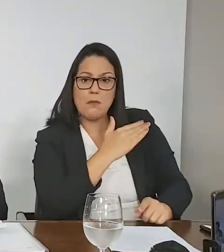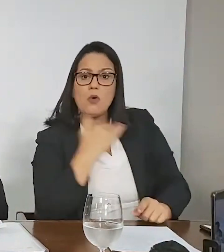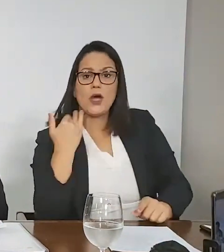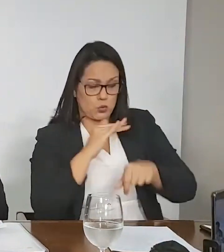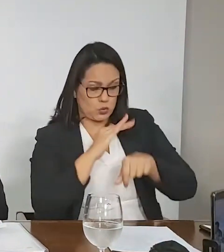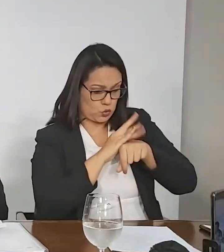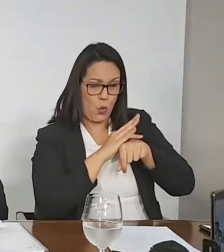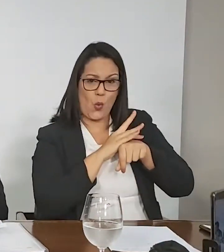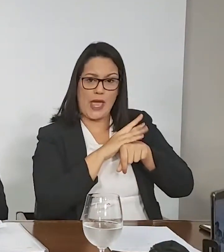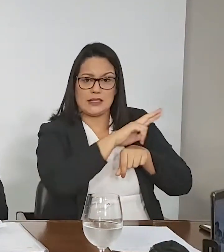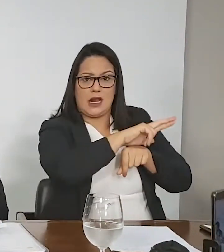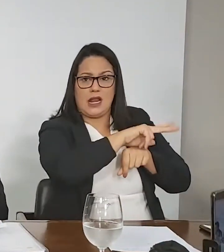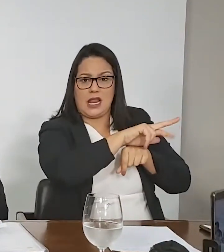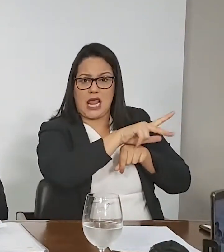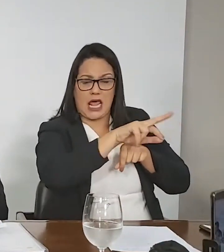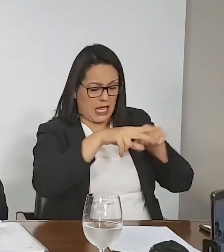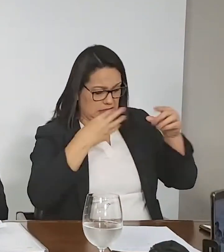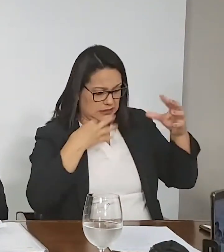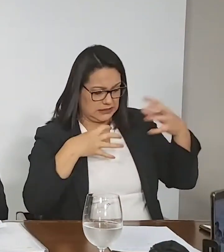Covid também.